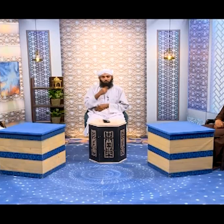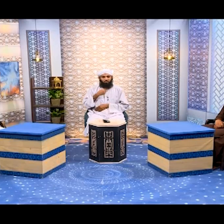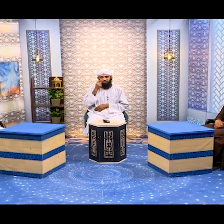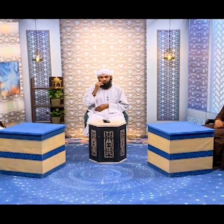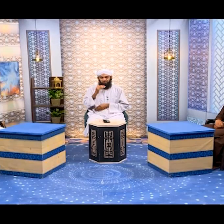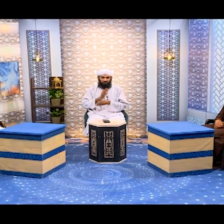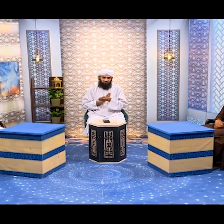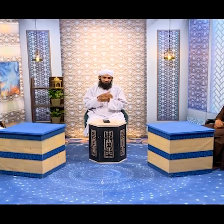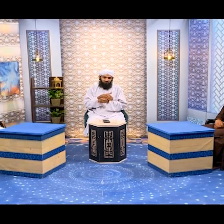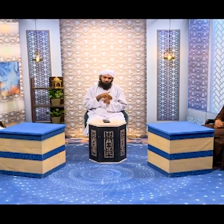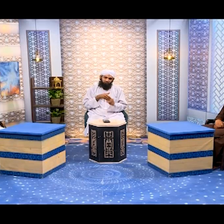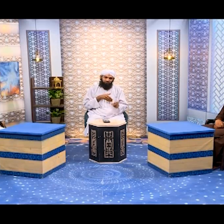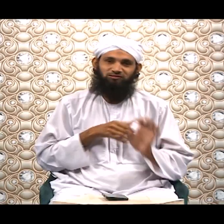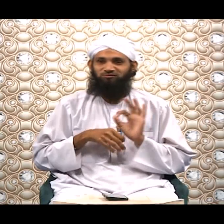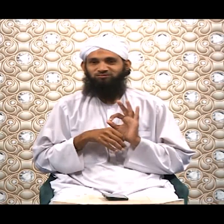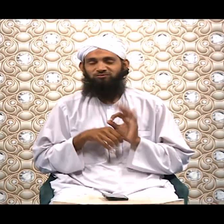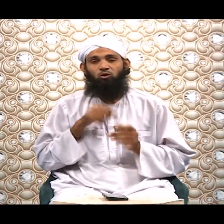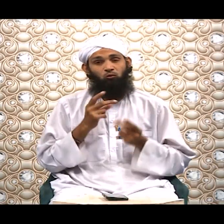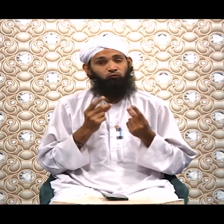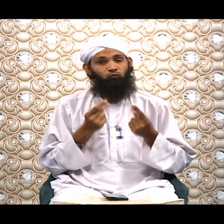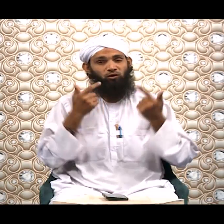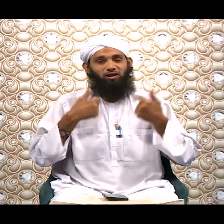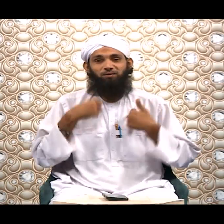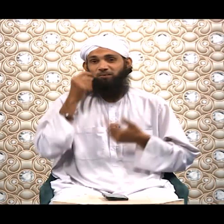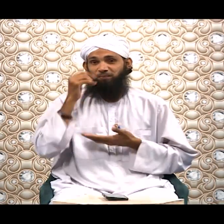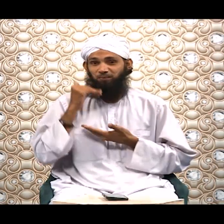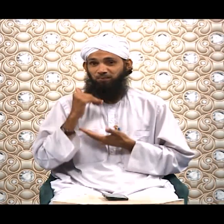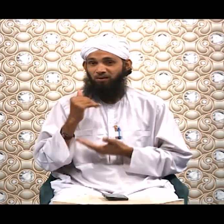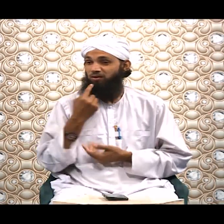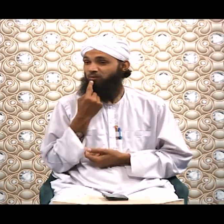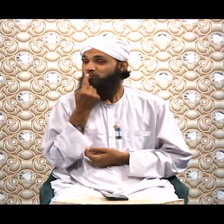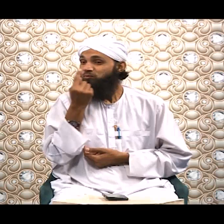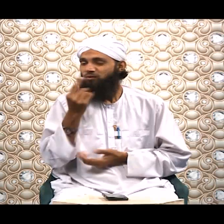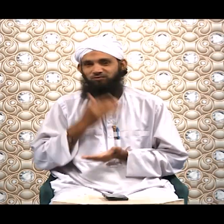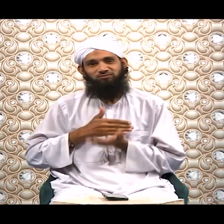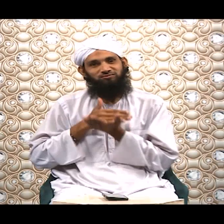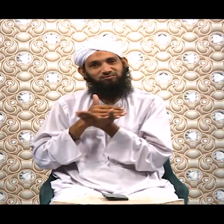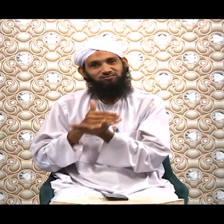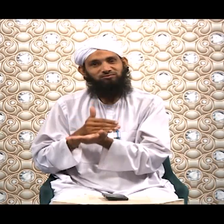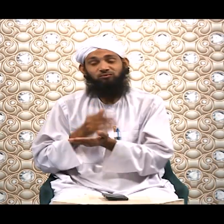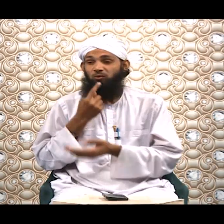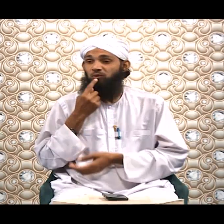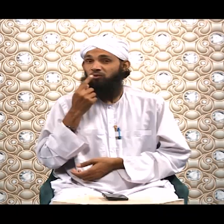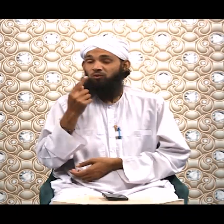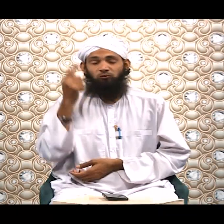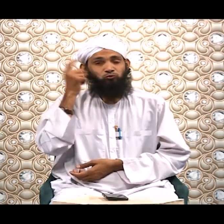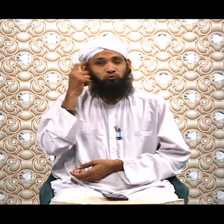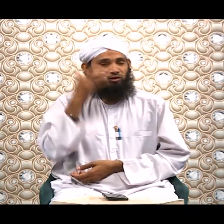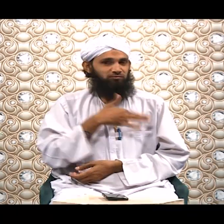حکم ارشاد فرما رہا ہے۔ فوراً اپنے لخت جگر کو فرمان خدا بندی پر قربان کرنے کے لیے تیار ہو گئے، اور آپ